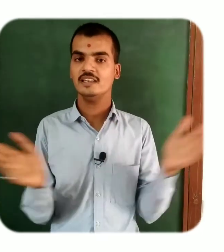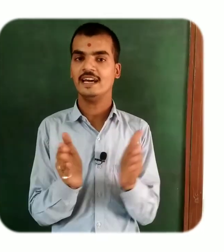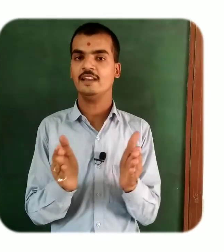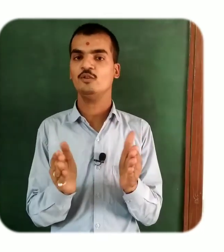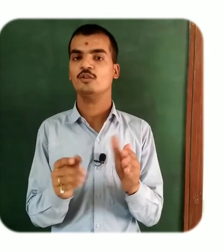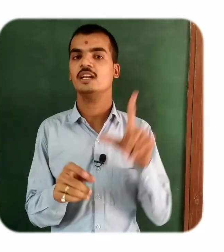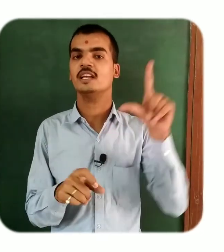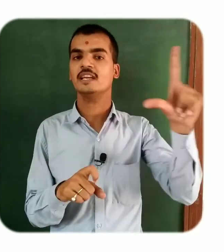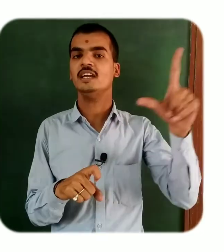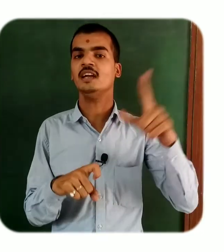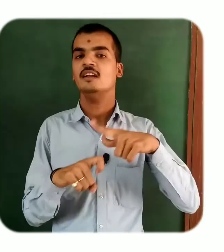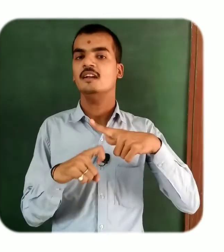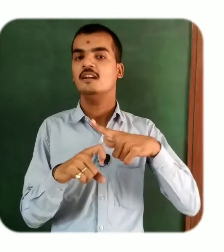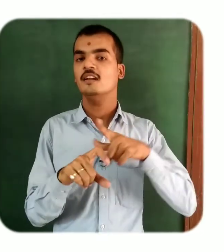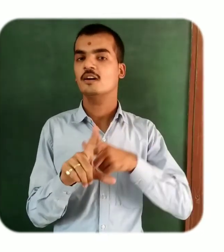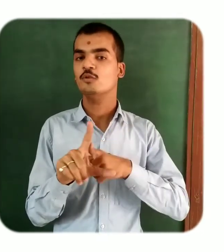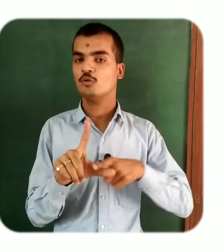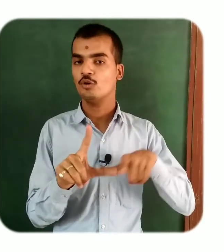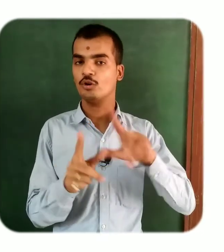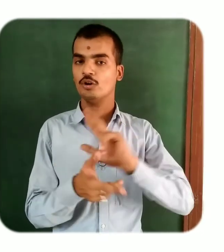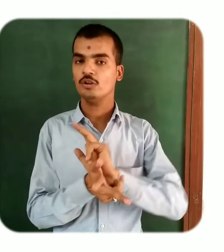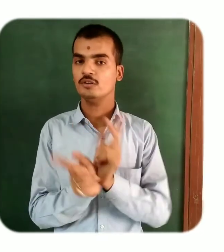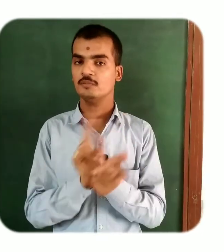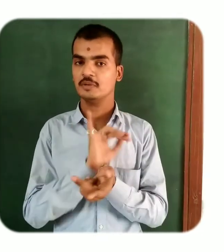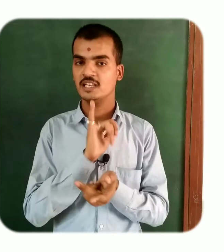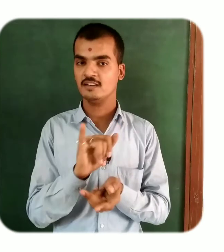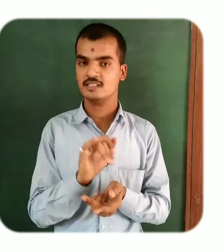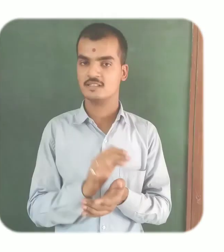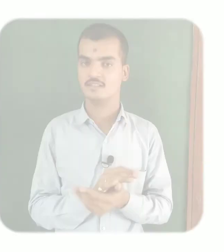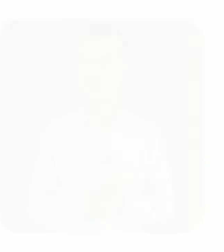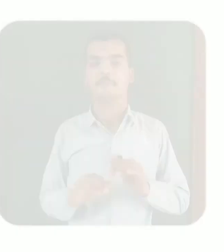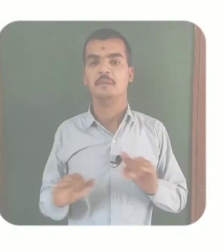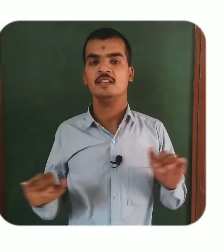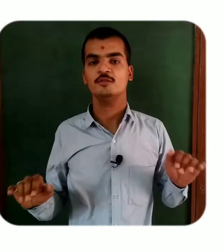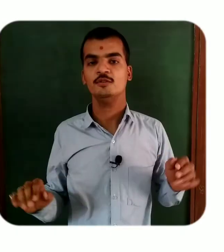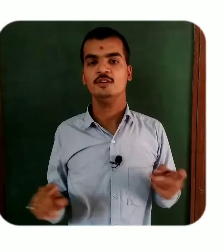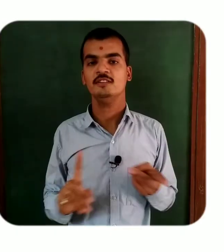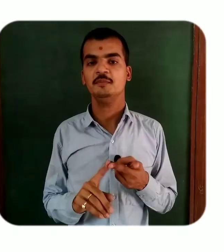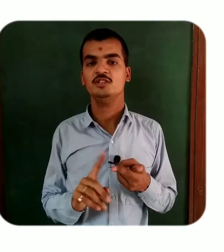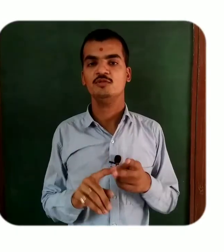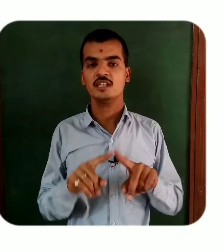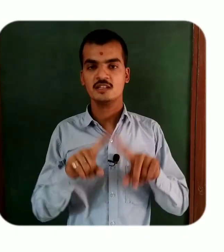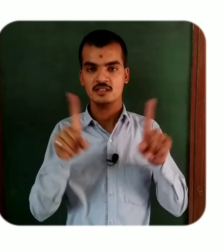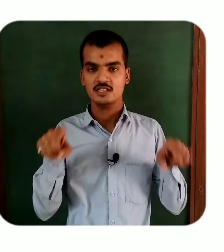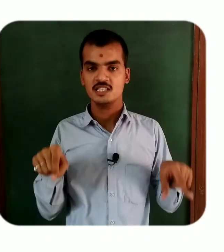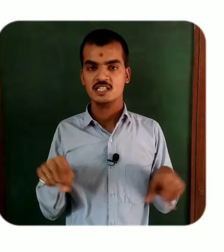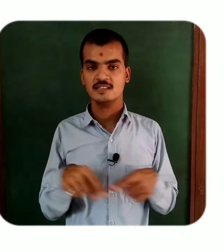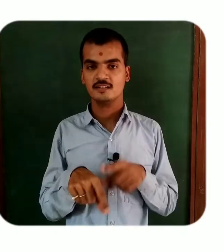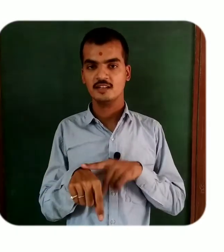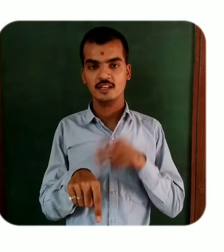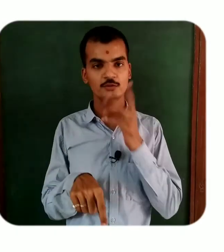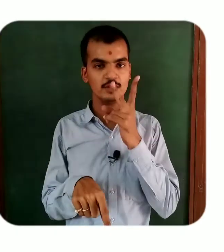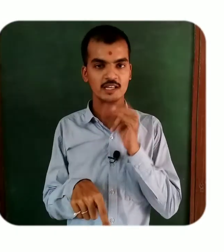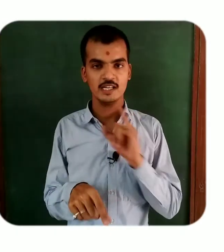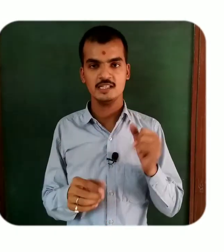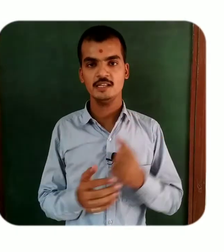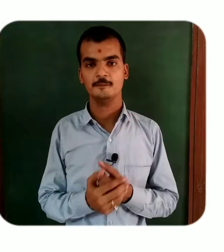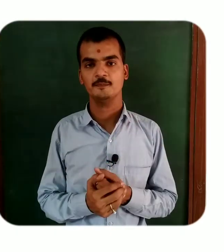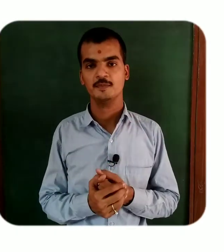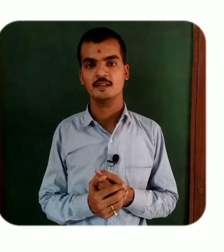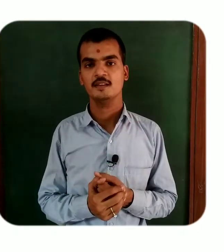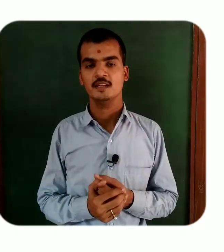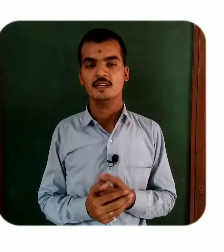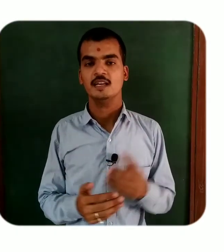કાટકોણથી નાનો એટલે કે લઘુકોણ બનાવે છે. બાળકો, હવે બીજું એક ચિત્ર ઘડિયાળનું દેખાય